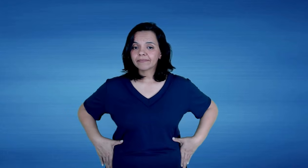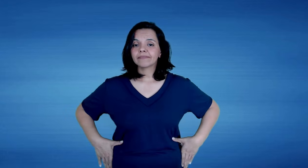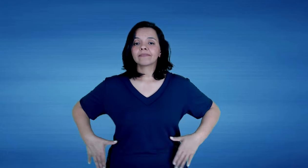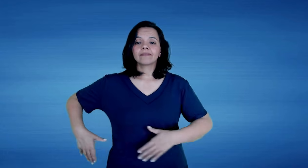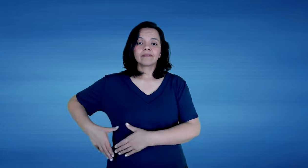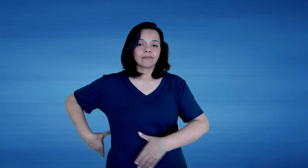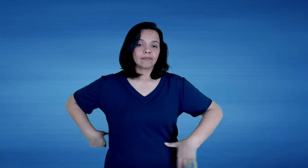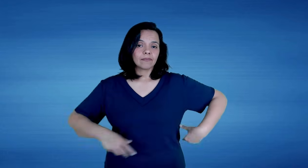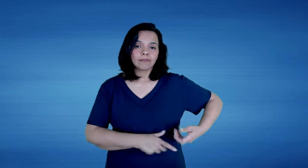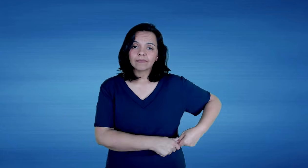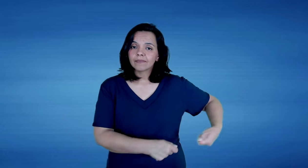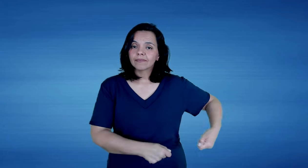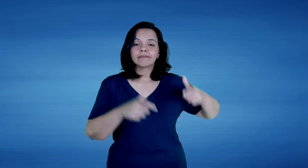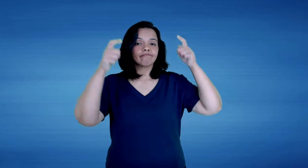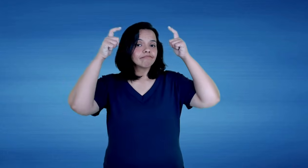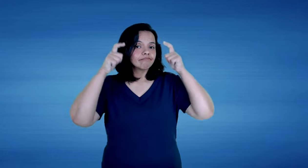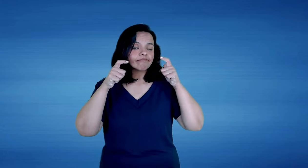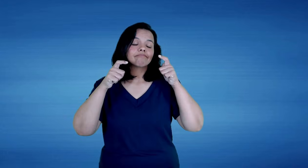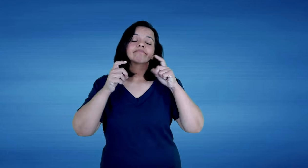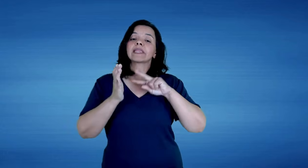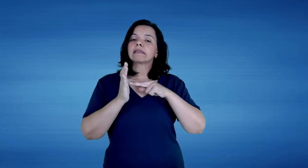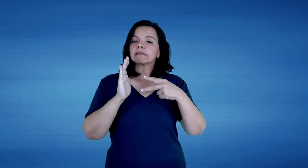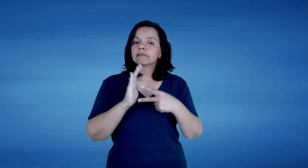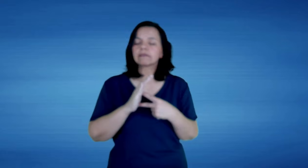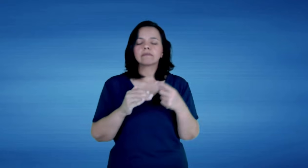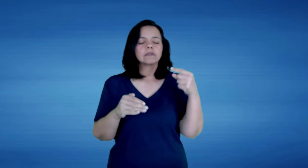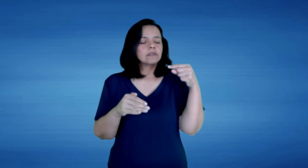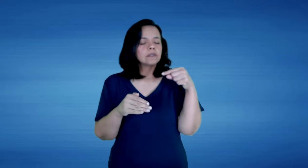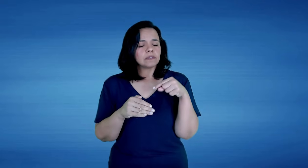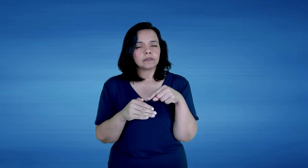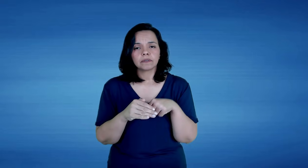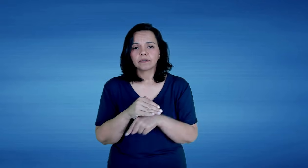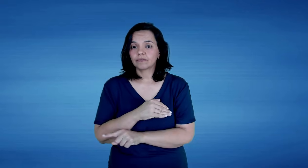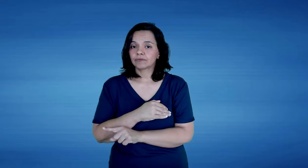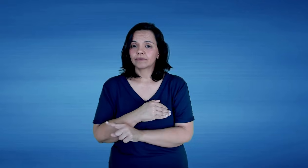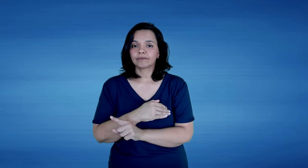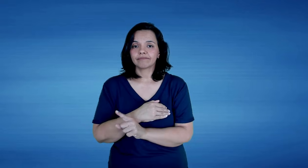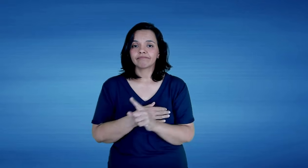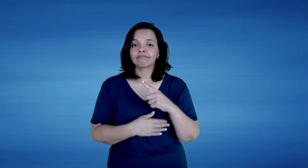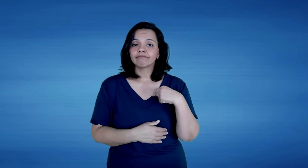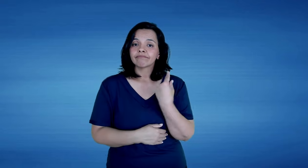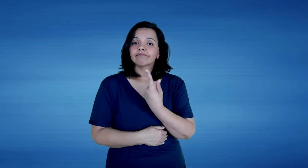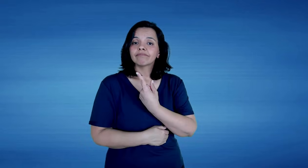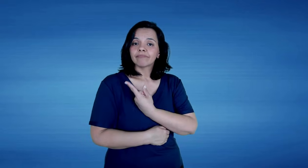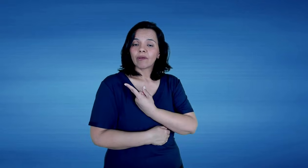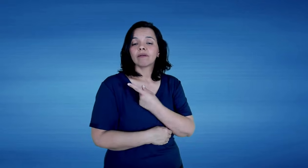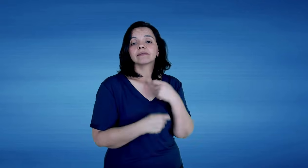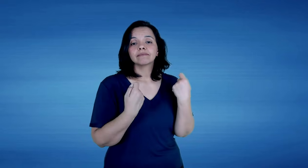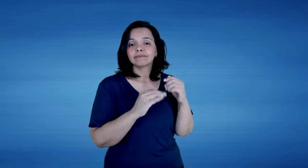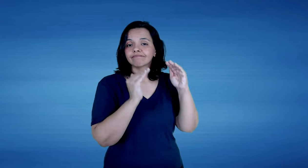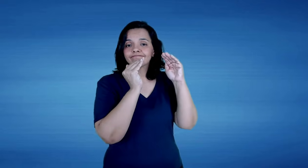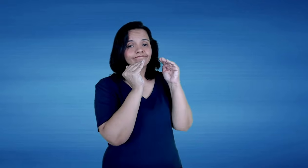A faixa, o avental, o manto, tudo tem um significado muito profundo.